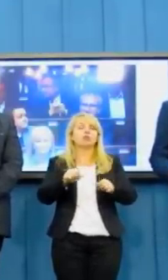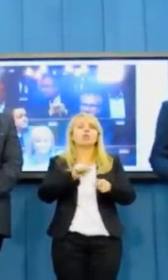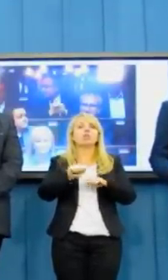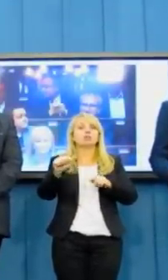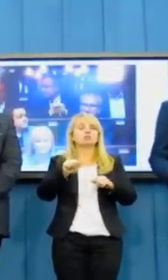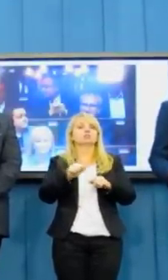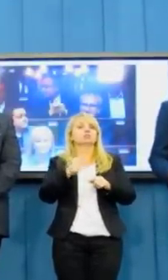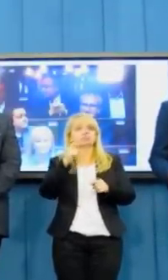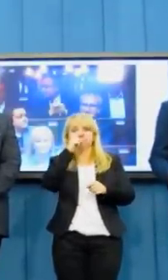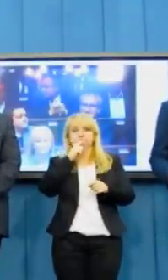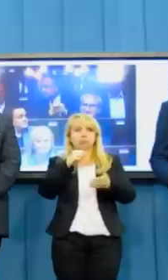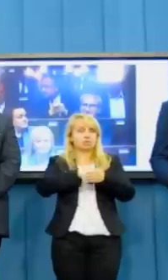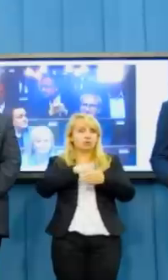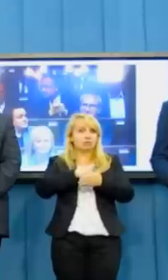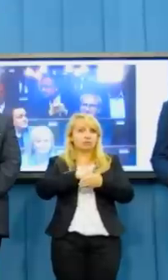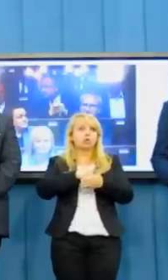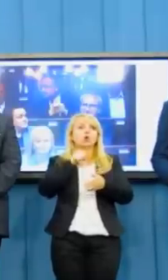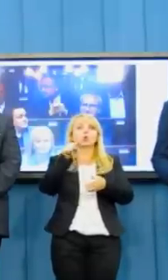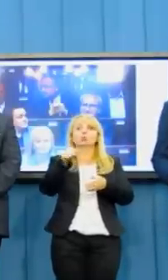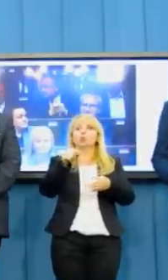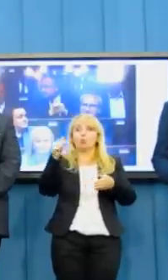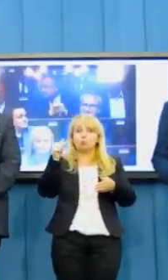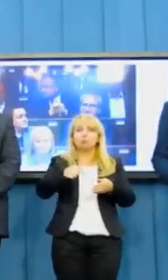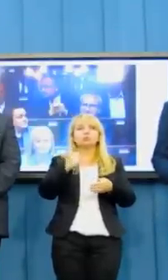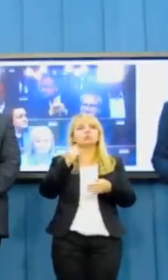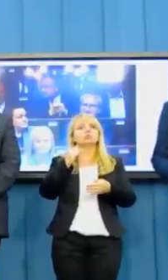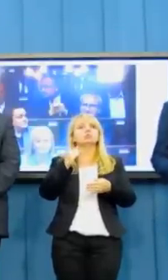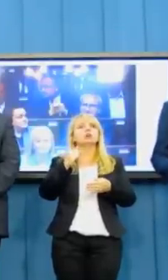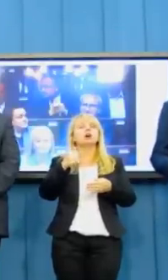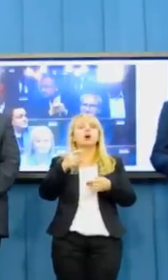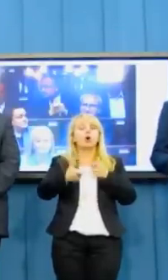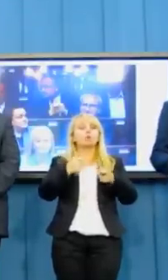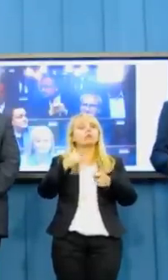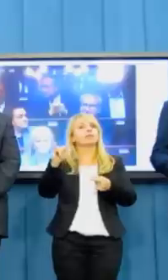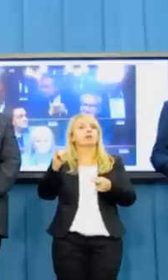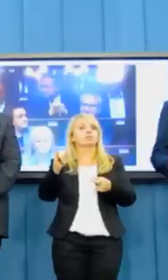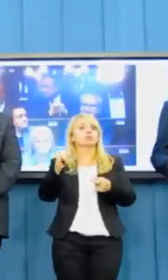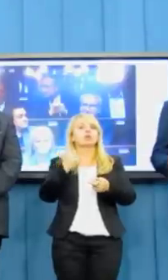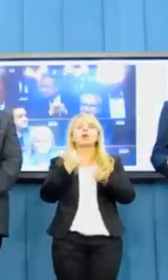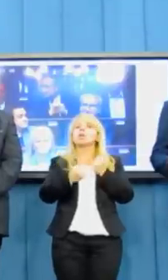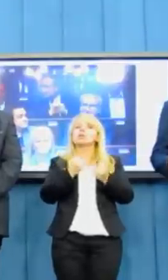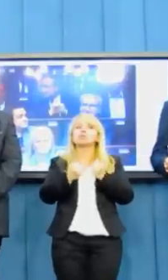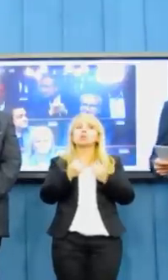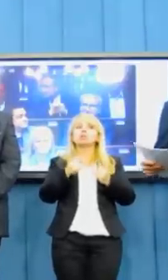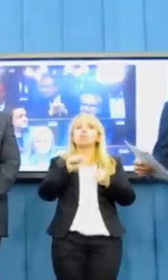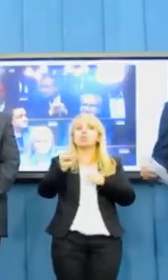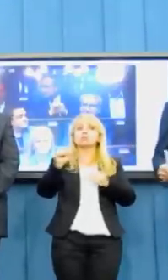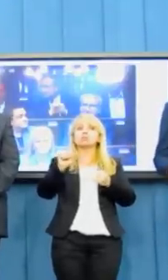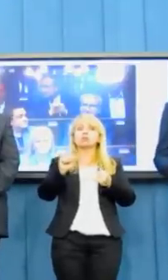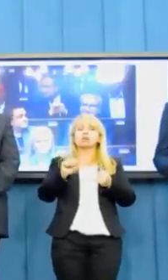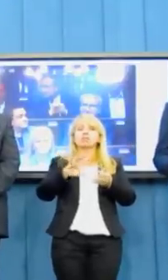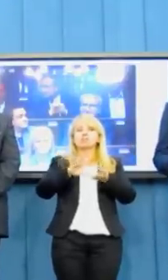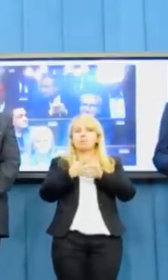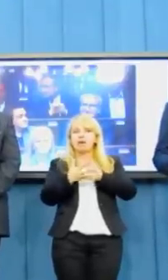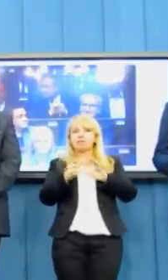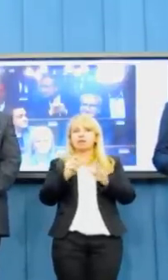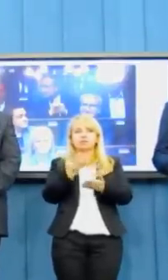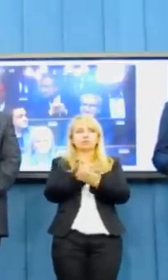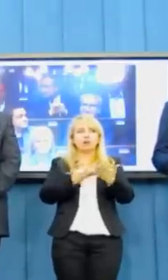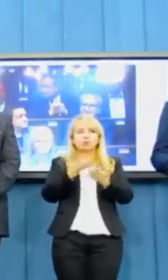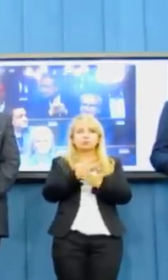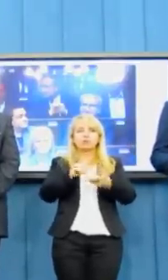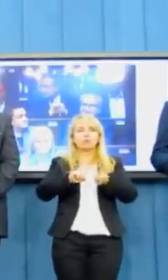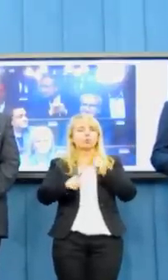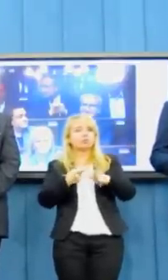że wręcz dał się manipulować polityką, choć potem się okazało, że to nie politycy, a to nie ma przecież